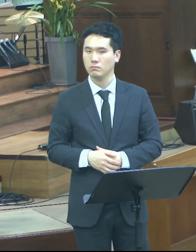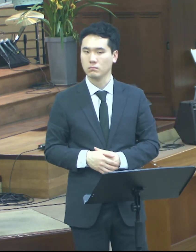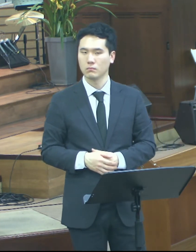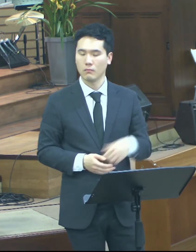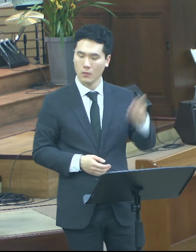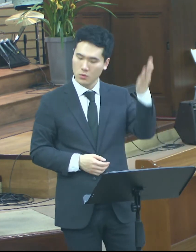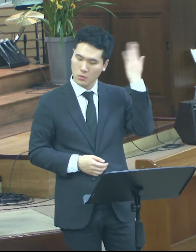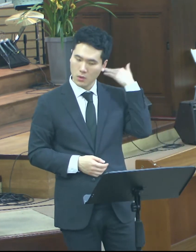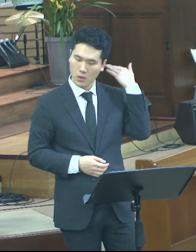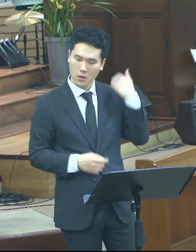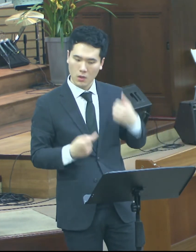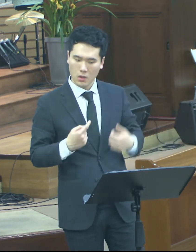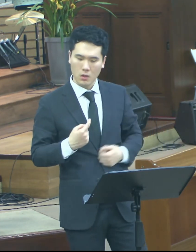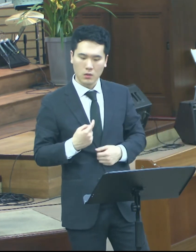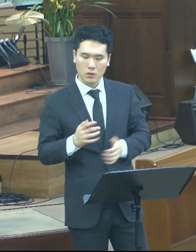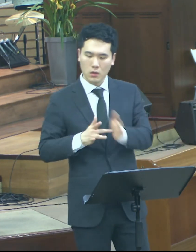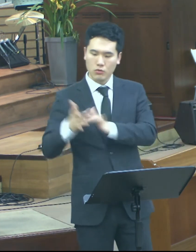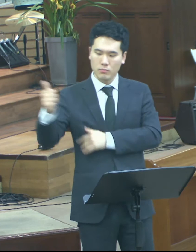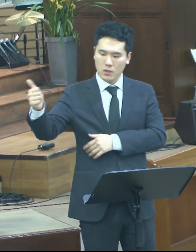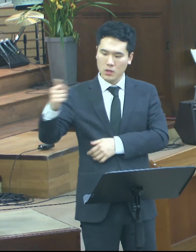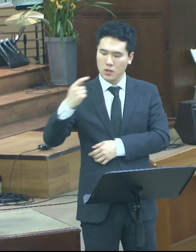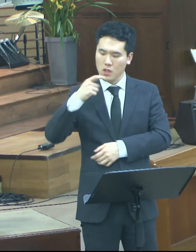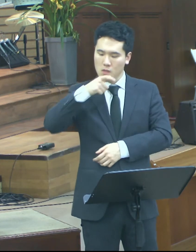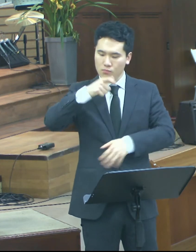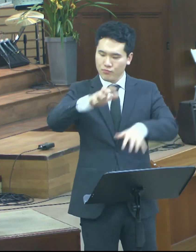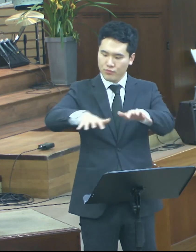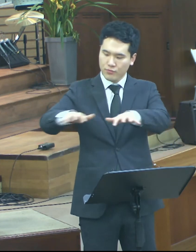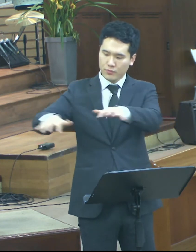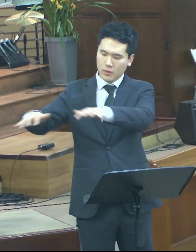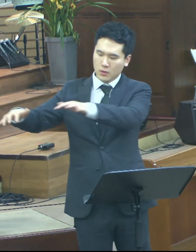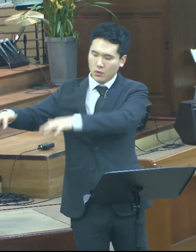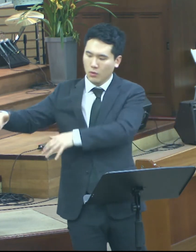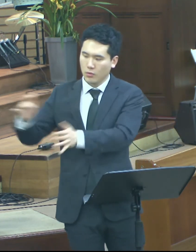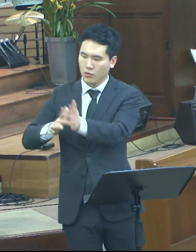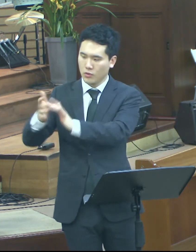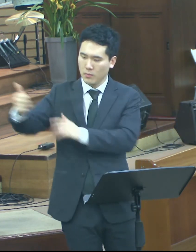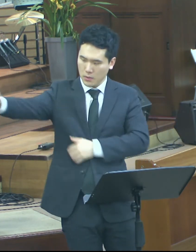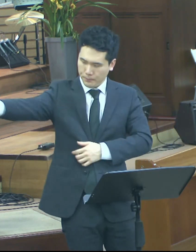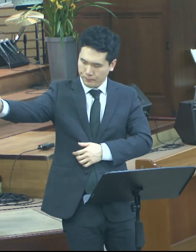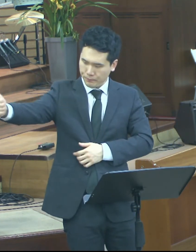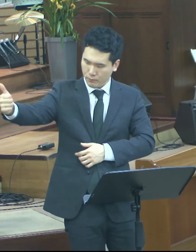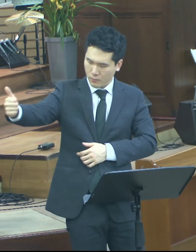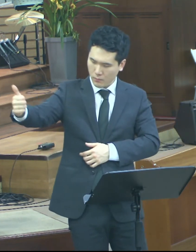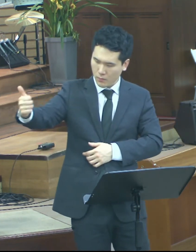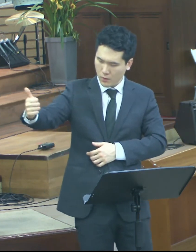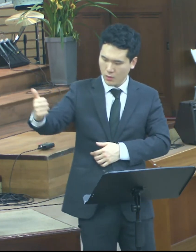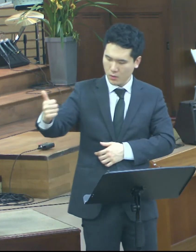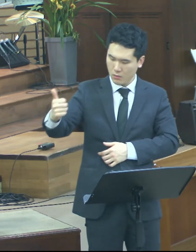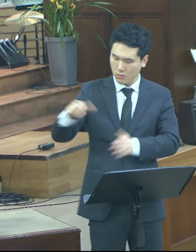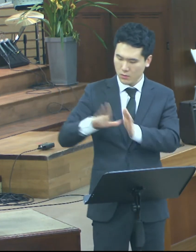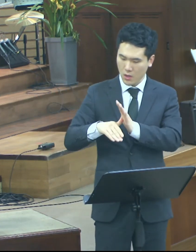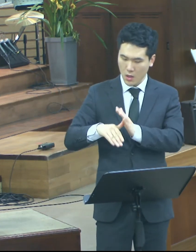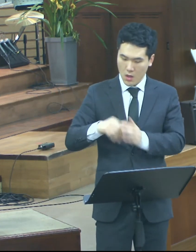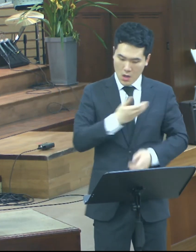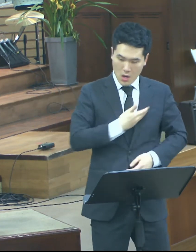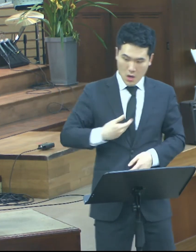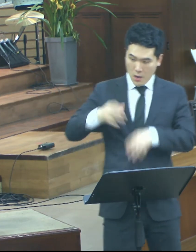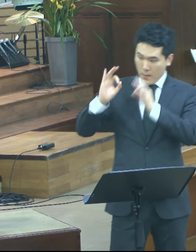전에도 물 위로 예수님이 걸어오실 때 유령이다 라고 이렇게 하고, 그 제자들이 그렇게 막 너무 놀라고 한